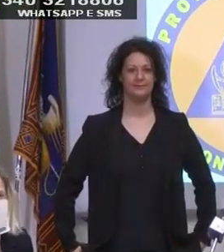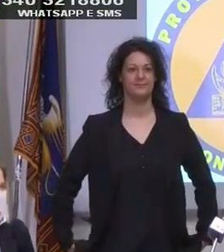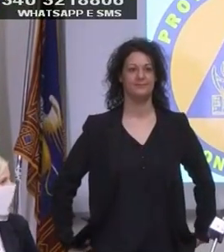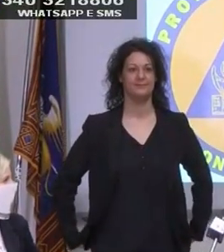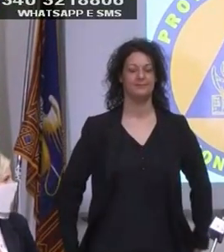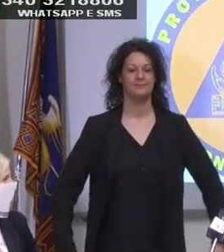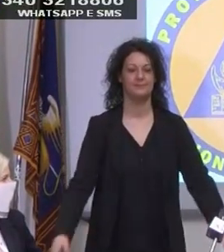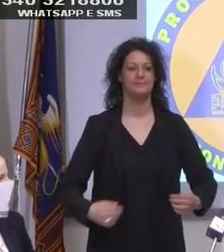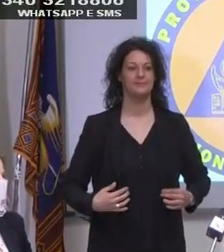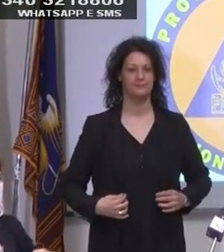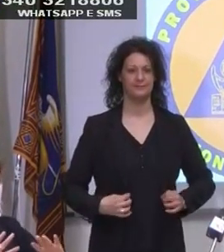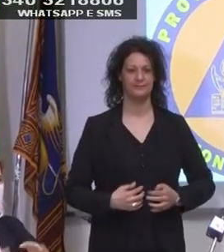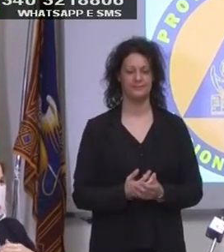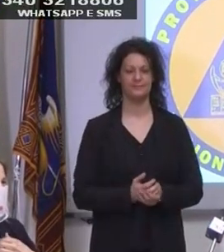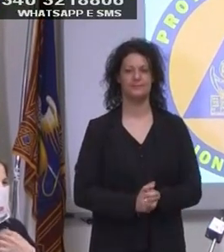Ma su,